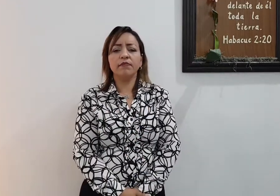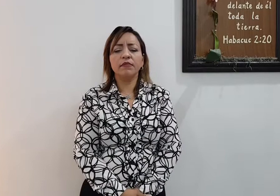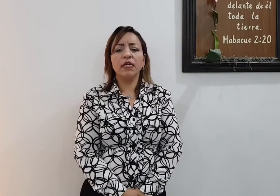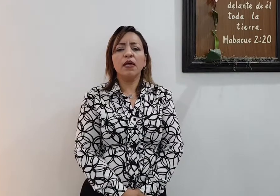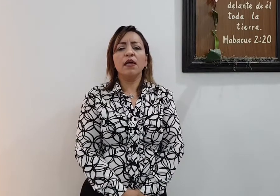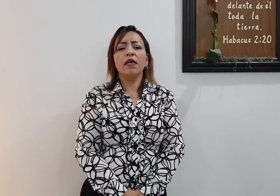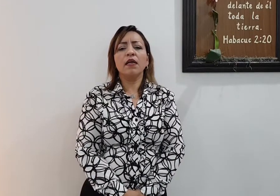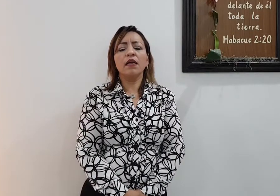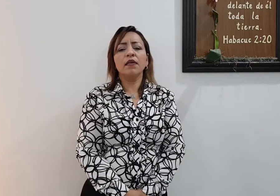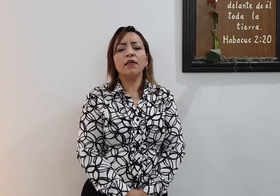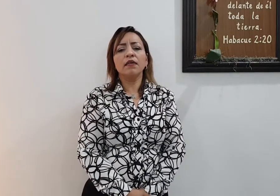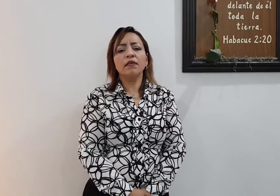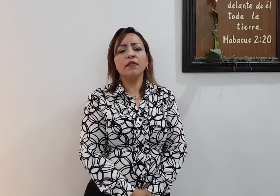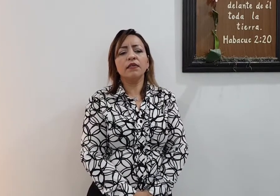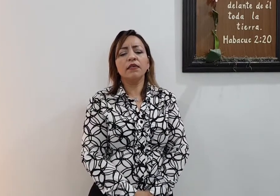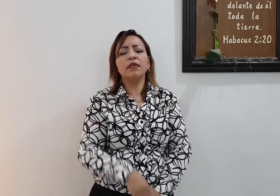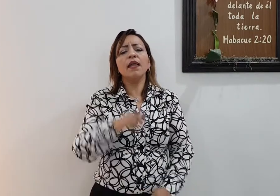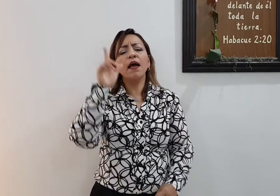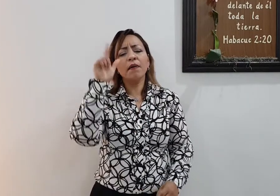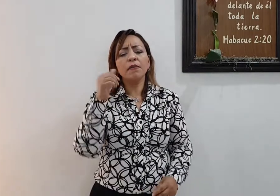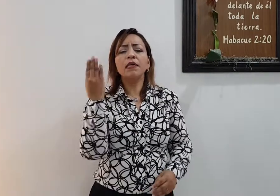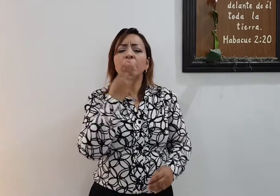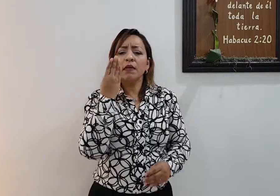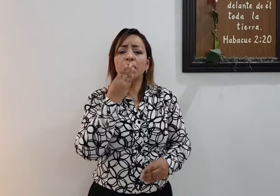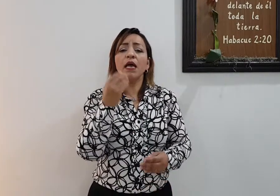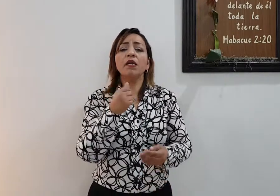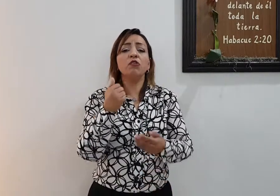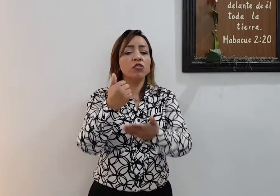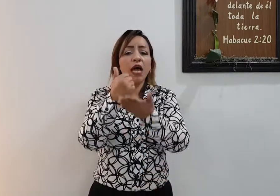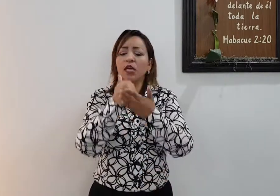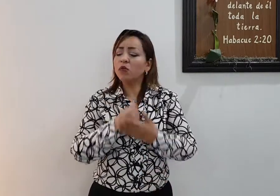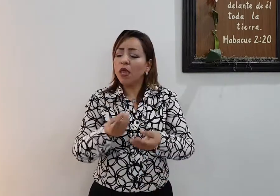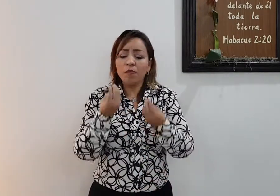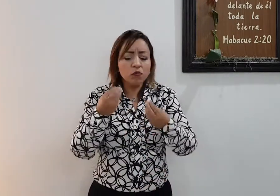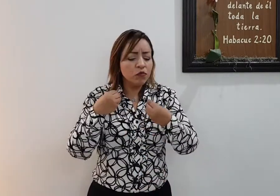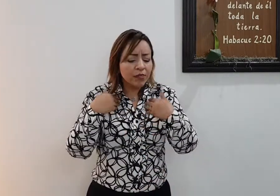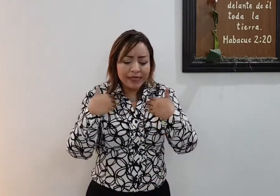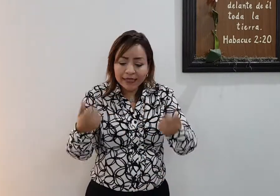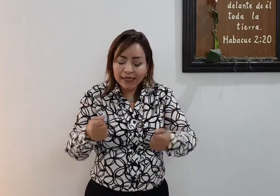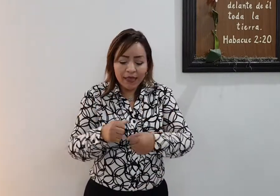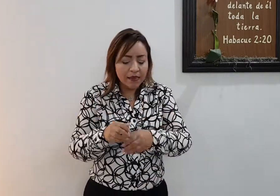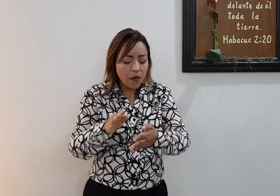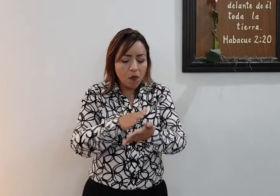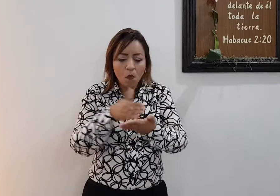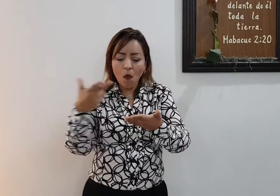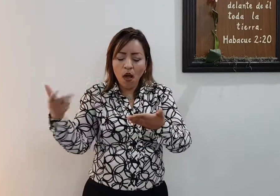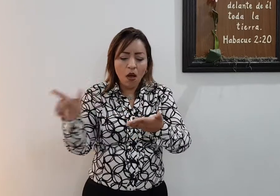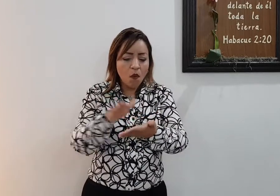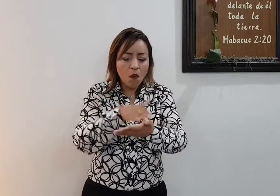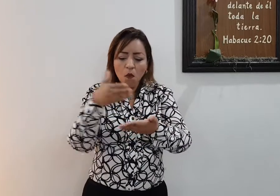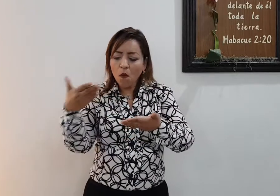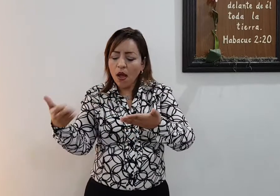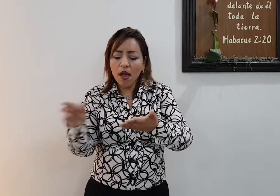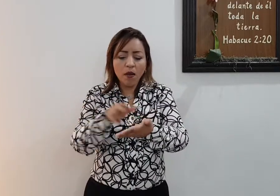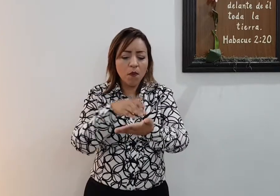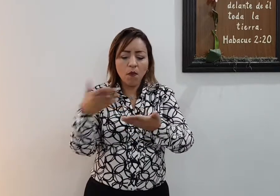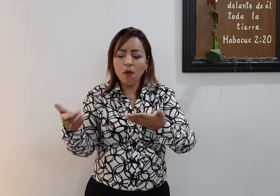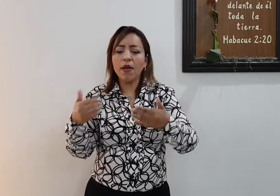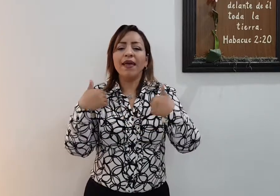tener un concepto correcto de Dios, porque Dios, no hay nada imposible para el Señor. Entonces no es la oración,